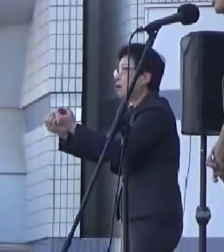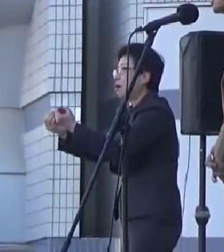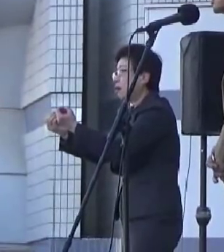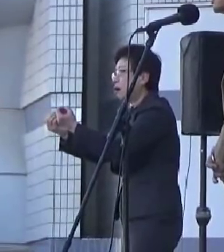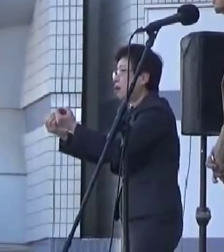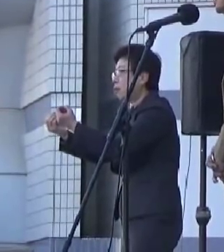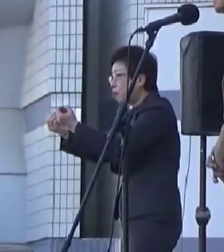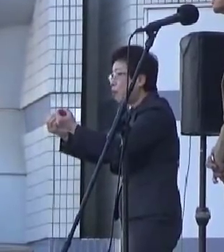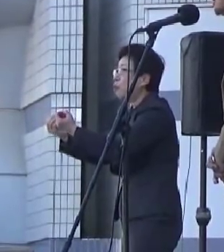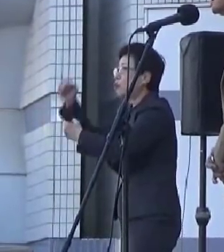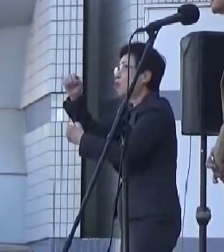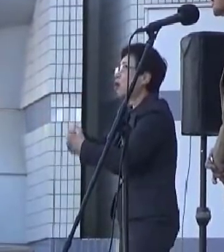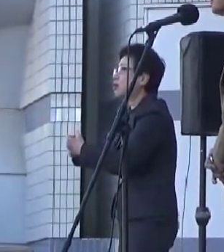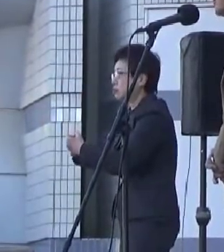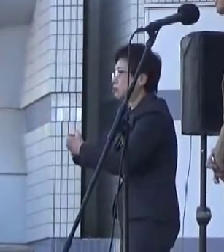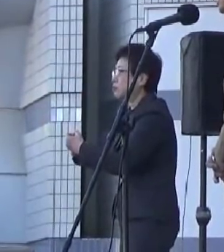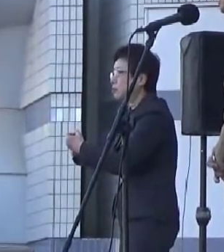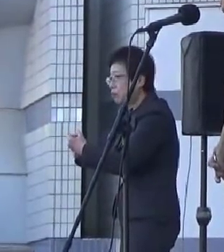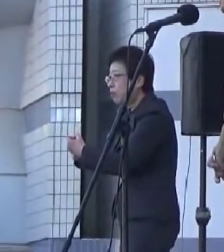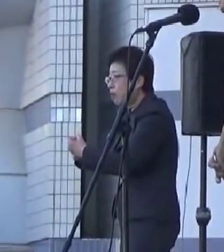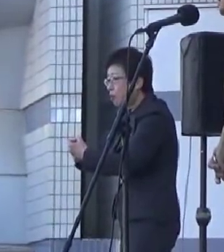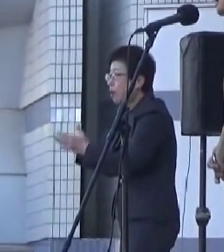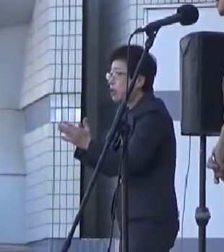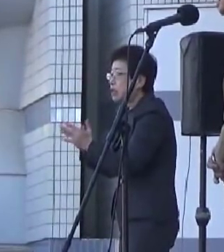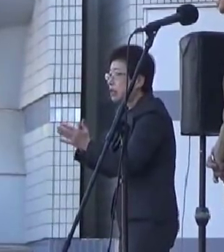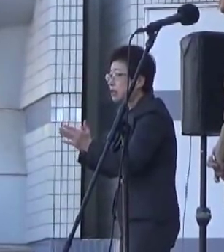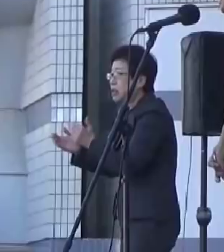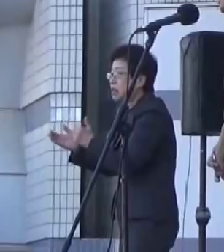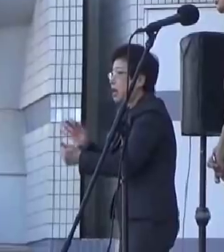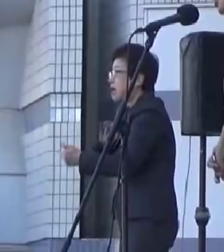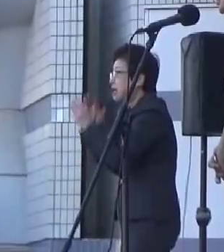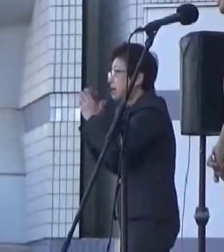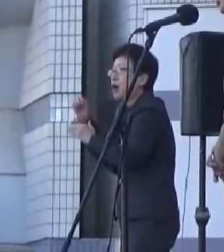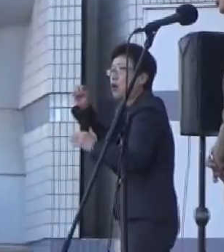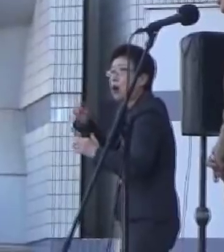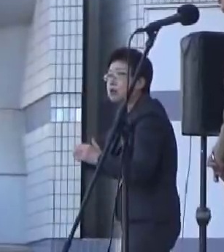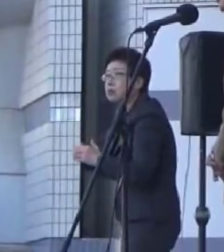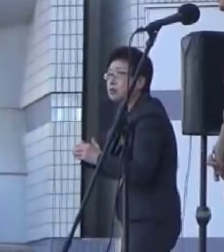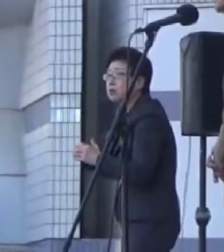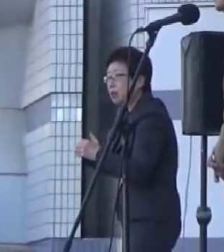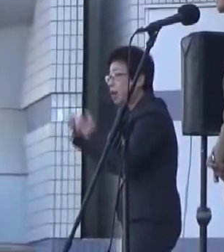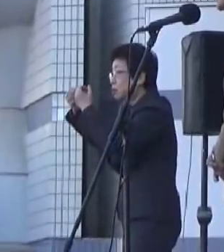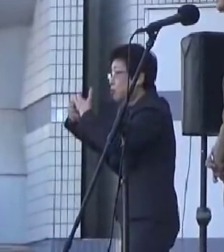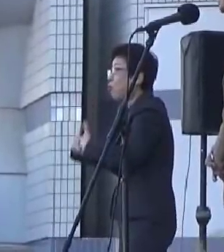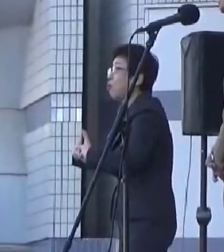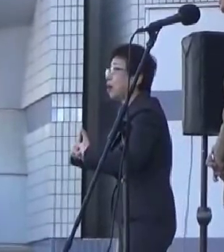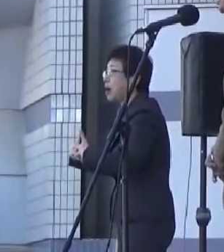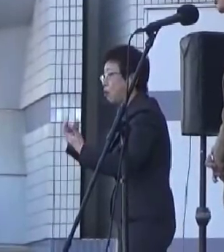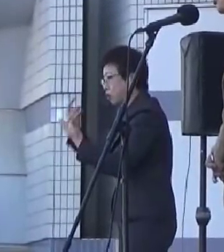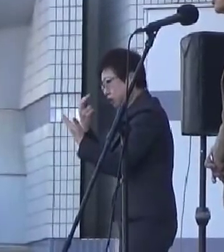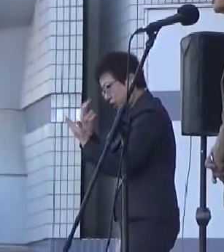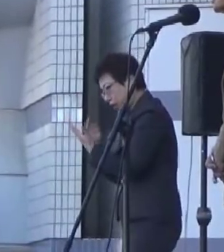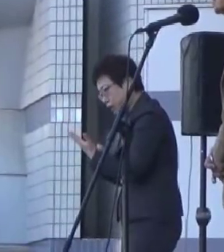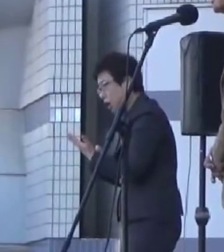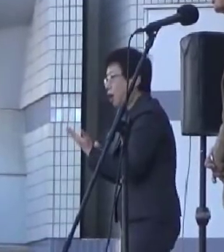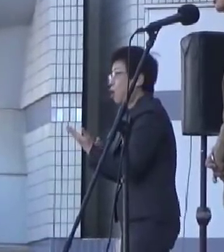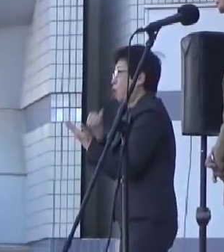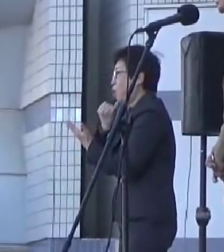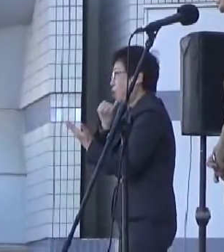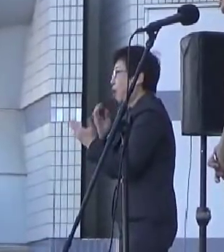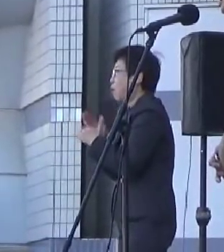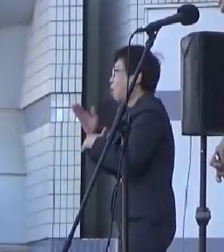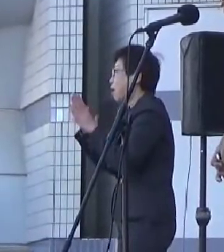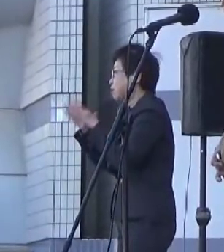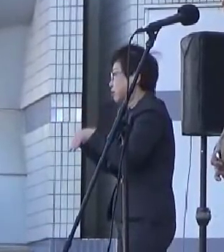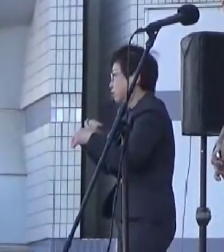員会を許可する。規制委員会はただ条件を審査して合格した